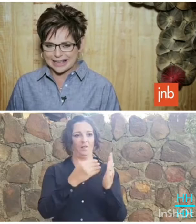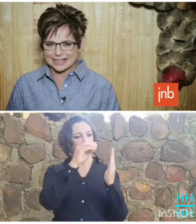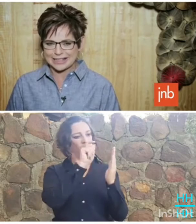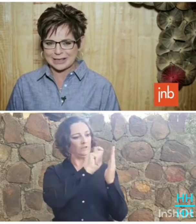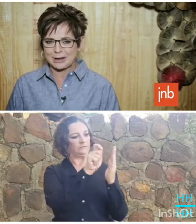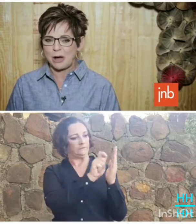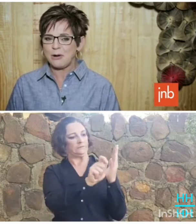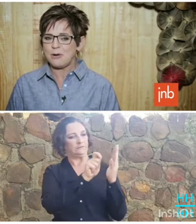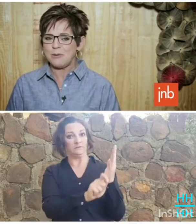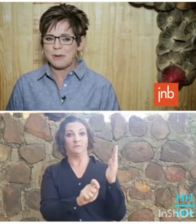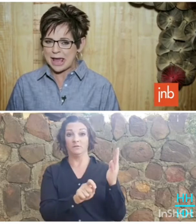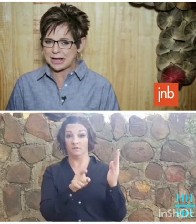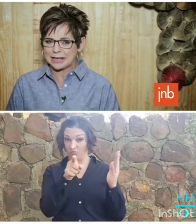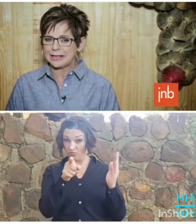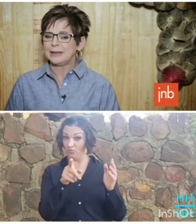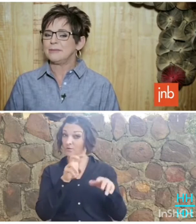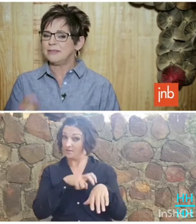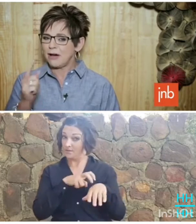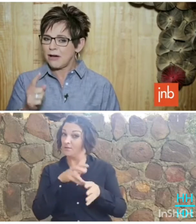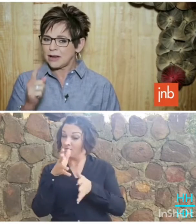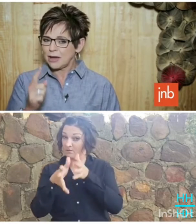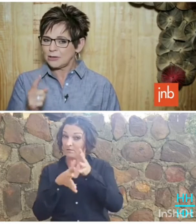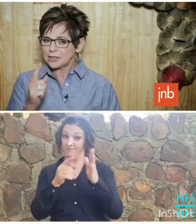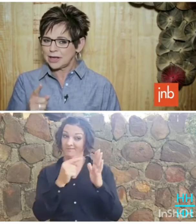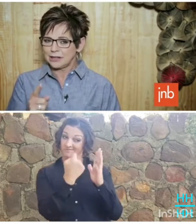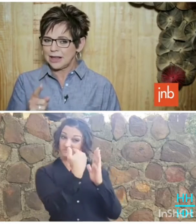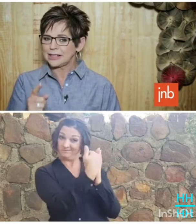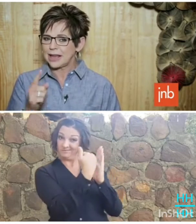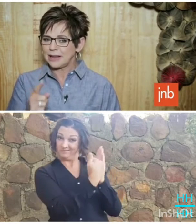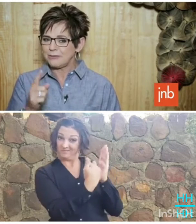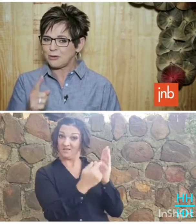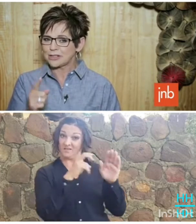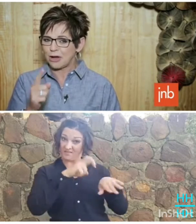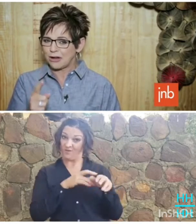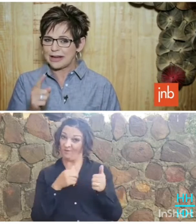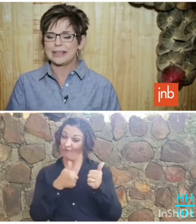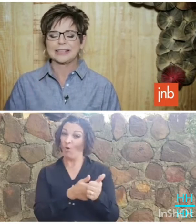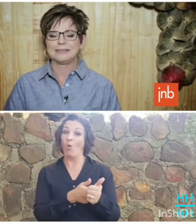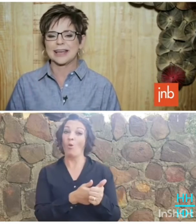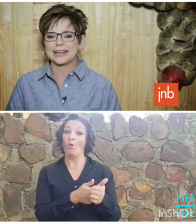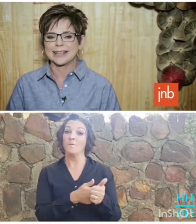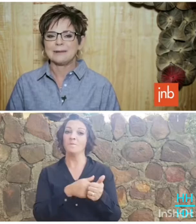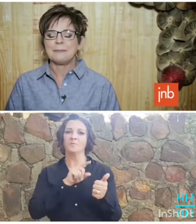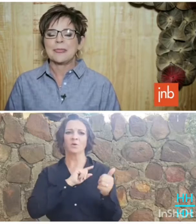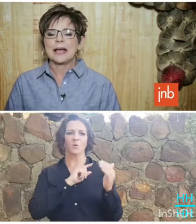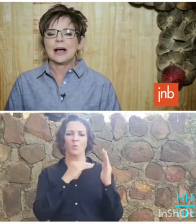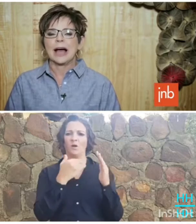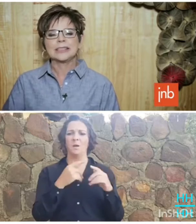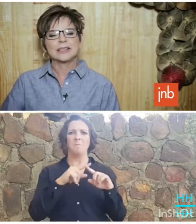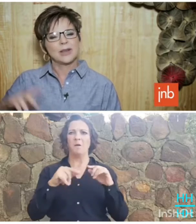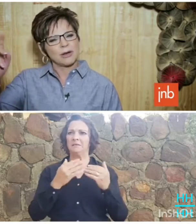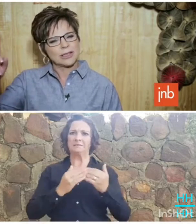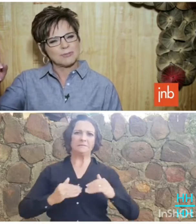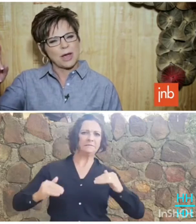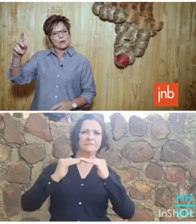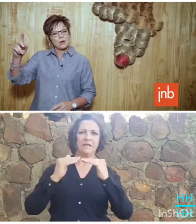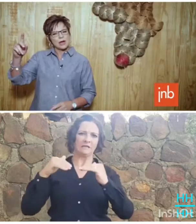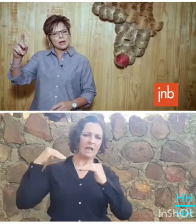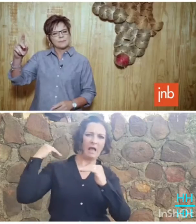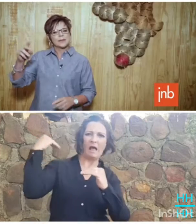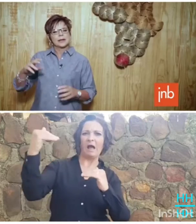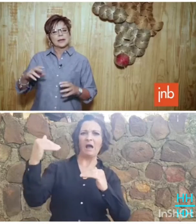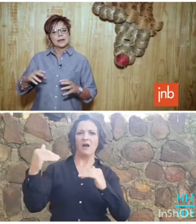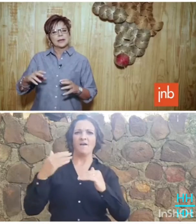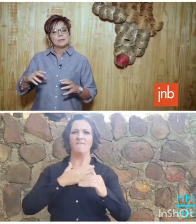volgens luises. En oh man, bewaar jou siel as jy nie volgens daar die luise werk nie. Hulle standaard is baie